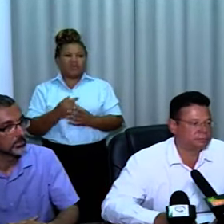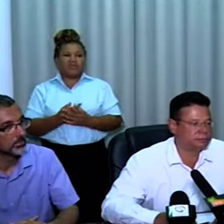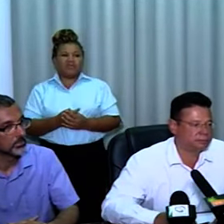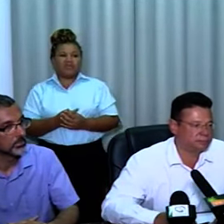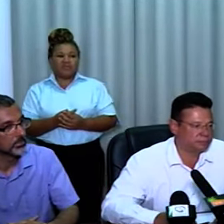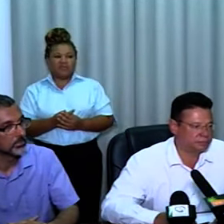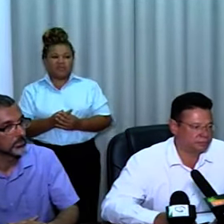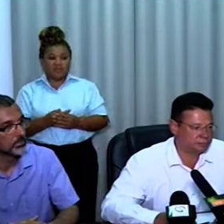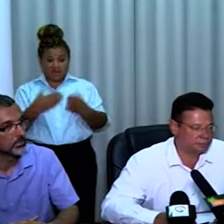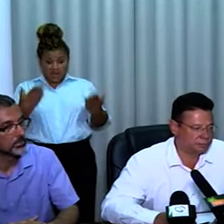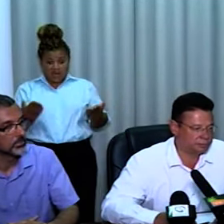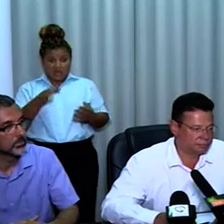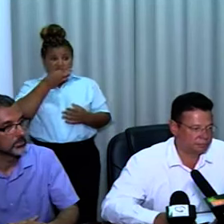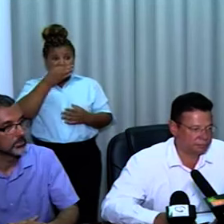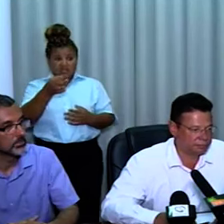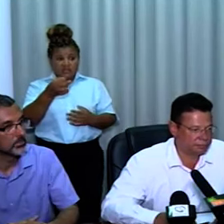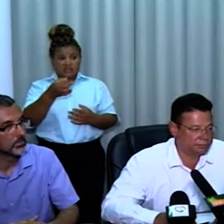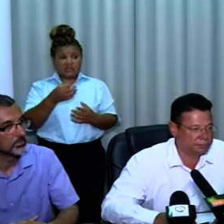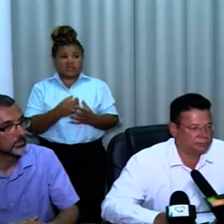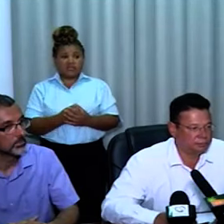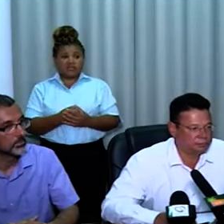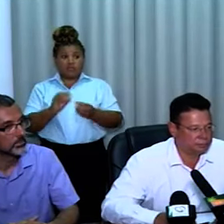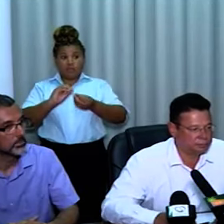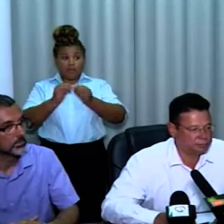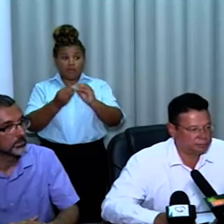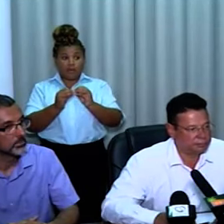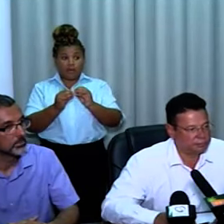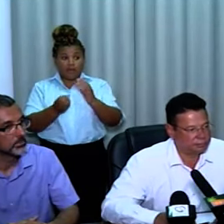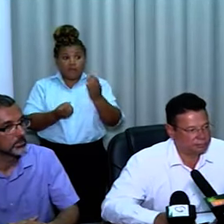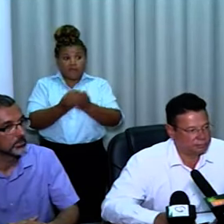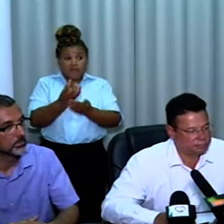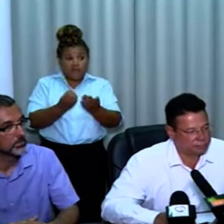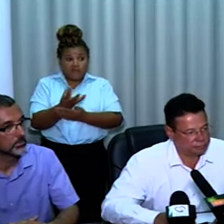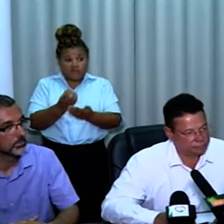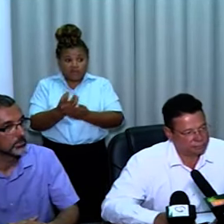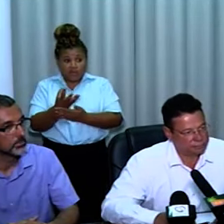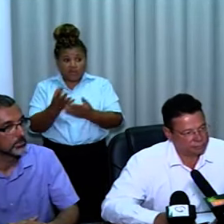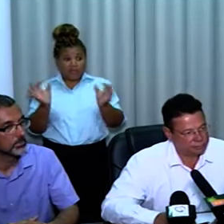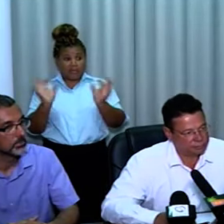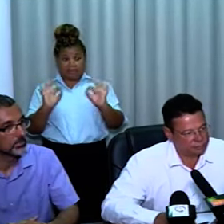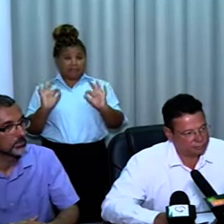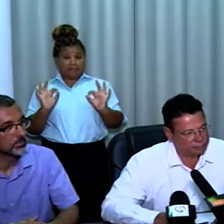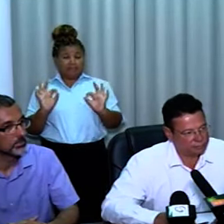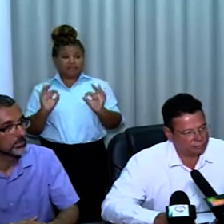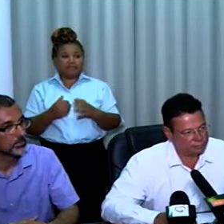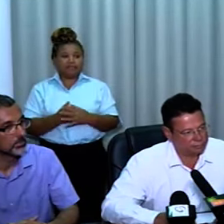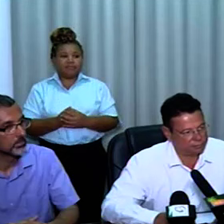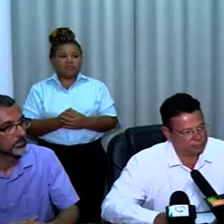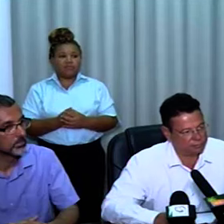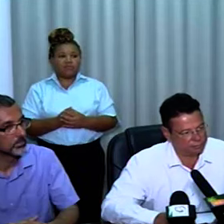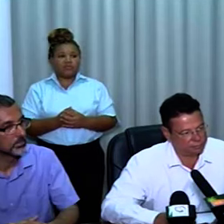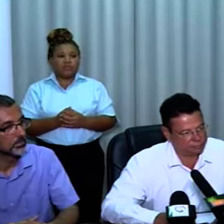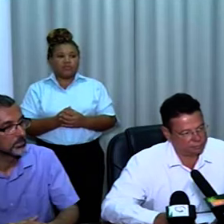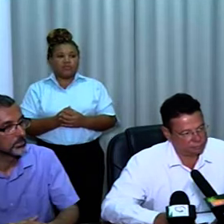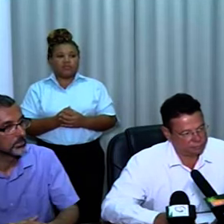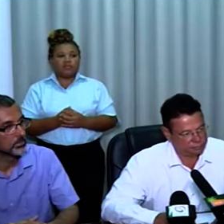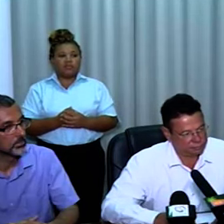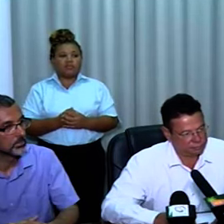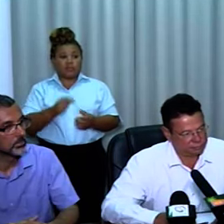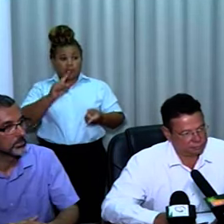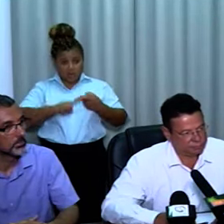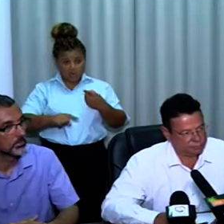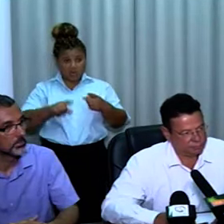communication, des autres plans d'isance, peut-être national, quand c'est un crédit, quand c'est une garantie, qui c'est la garantie pour dire